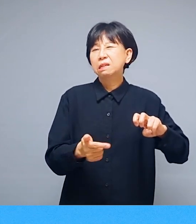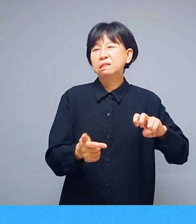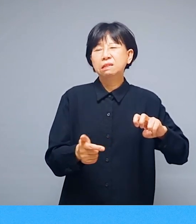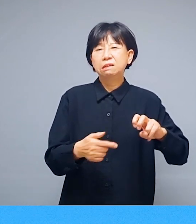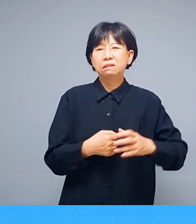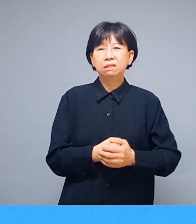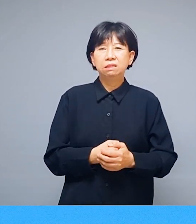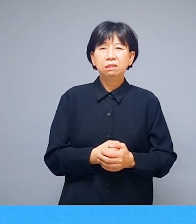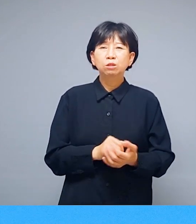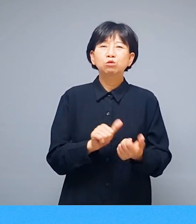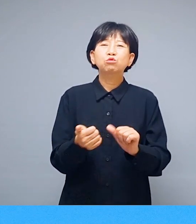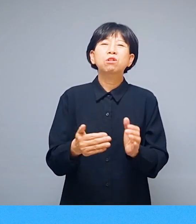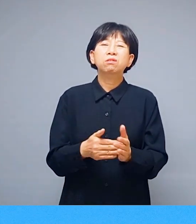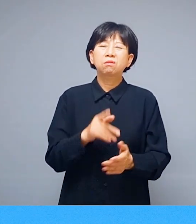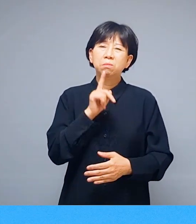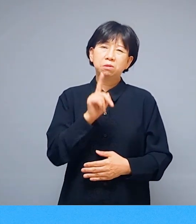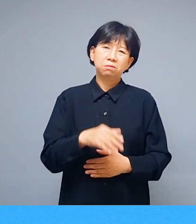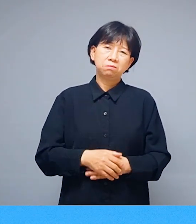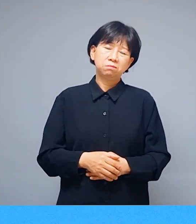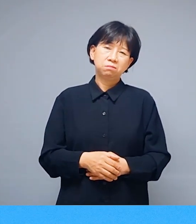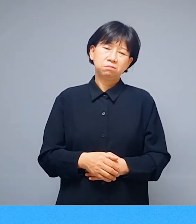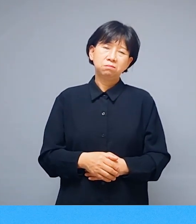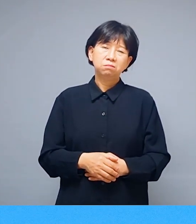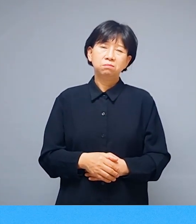교회가 어떻다고요? 죽었다.